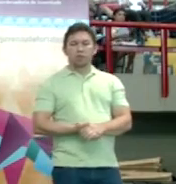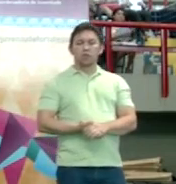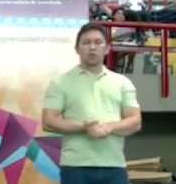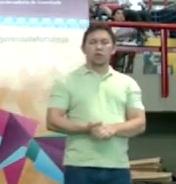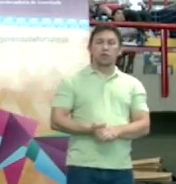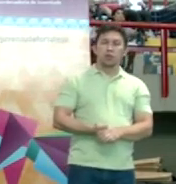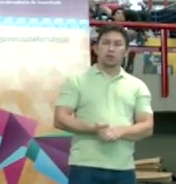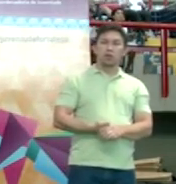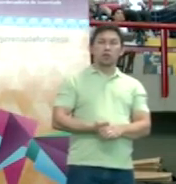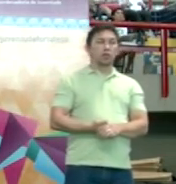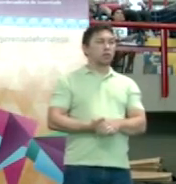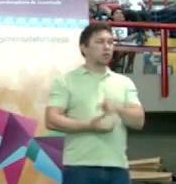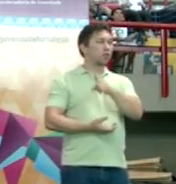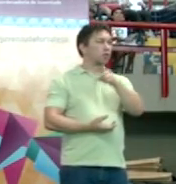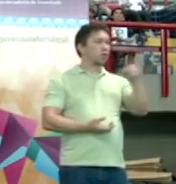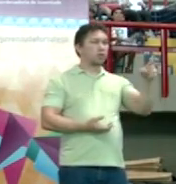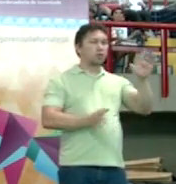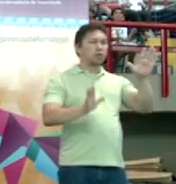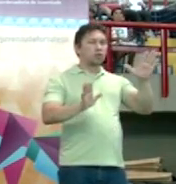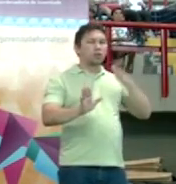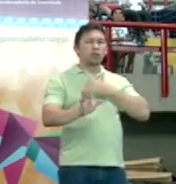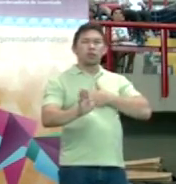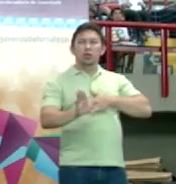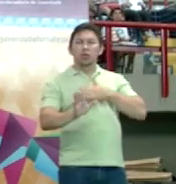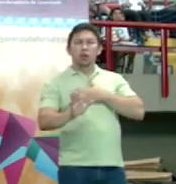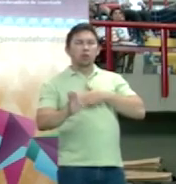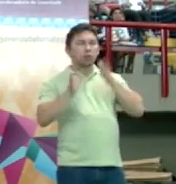Pessoal, todo mundo concentrado.